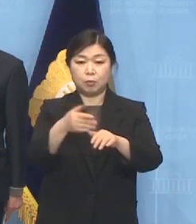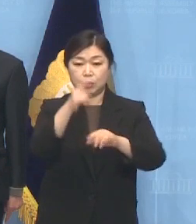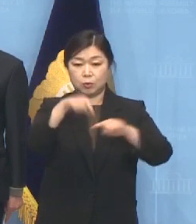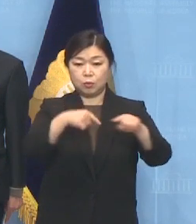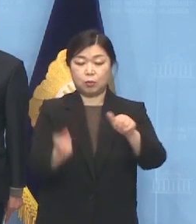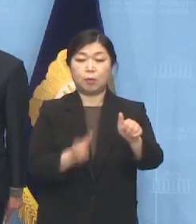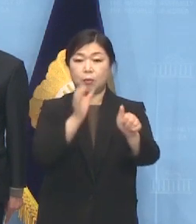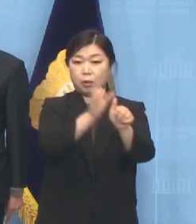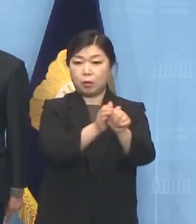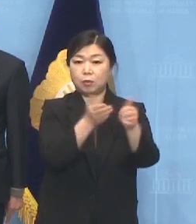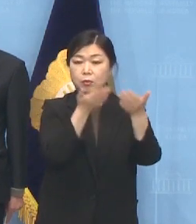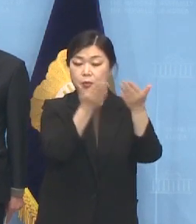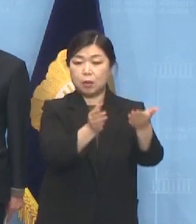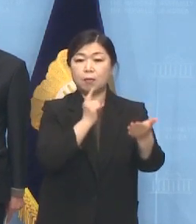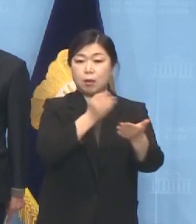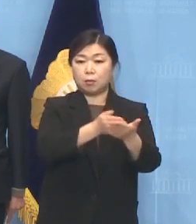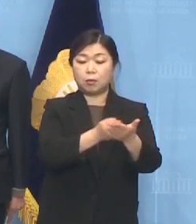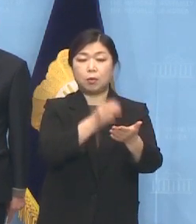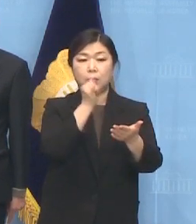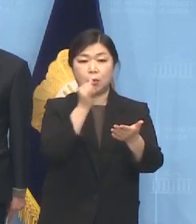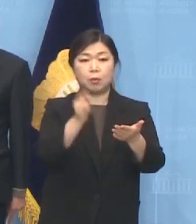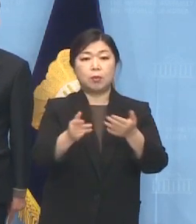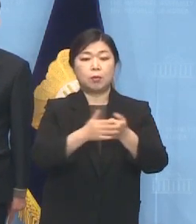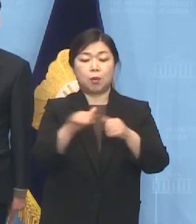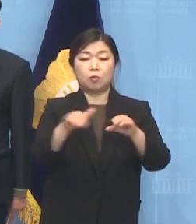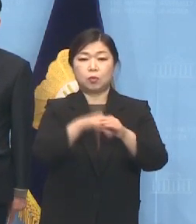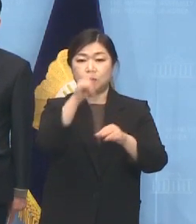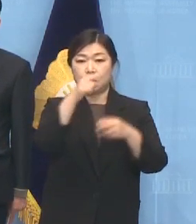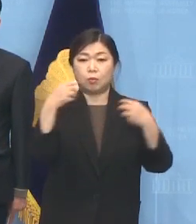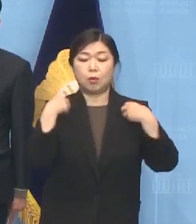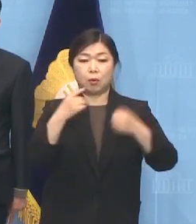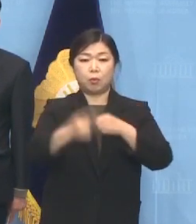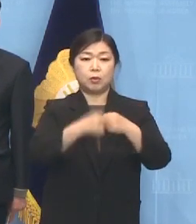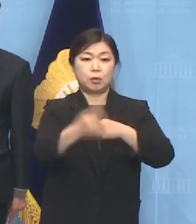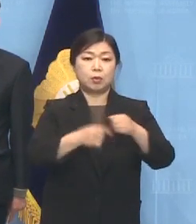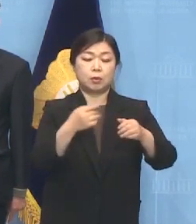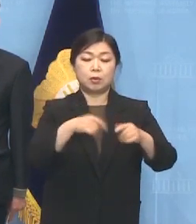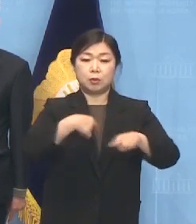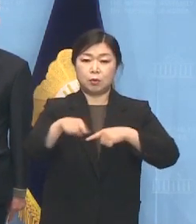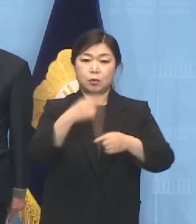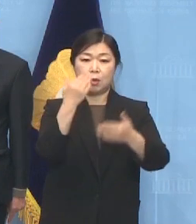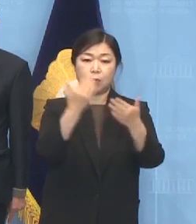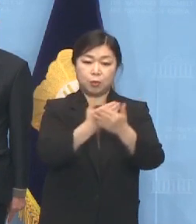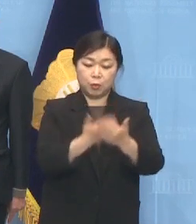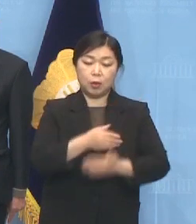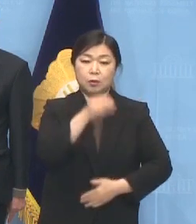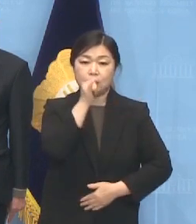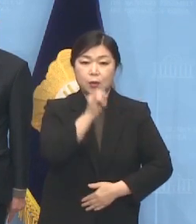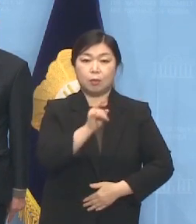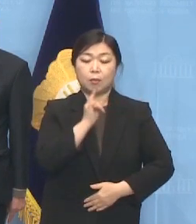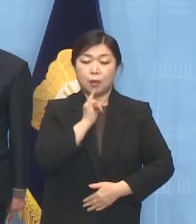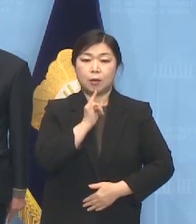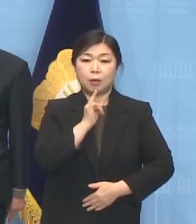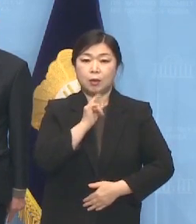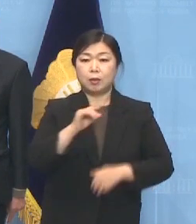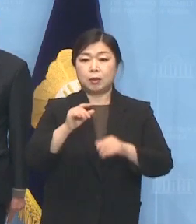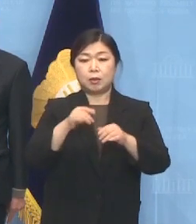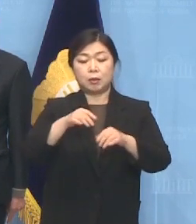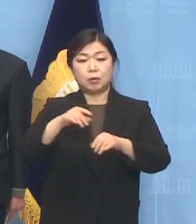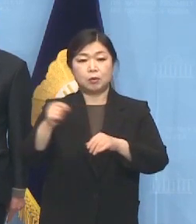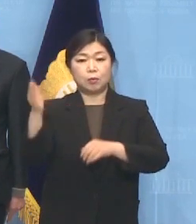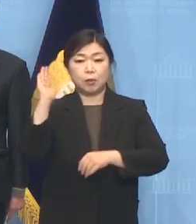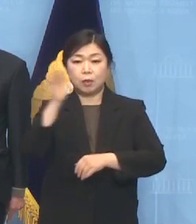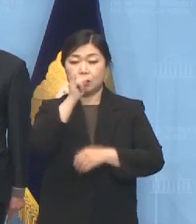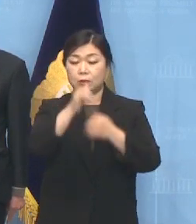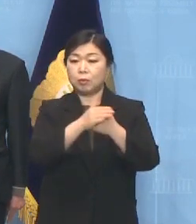언론 부도가 있고 이것때문에 문제는 정부의 타러 온 정책이 푸 택했다고 보시는 일부 의견이